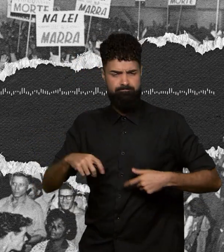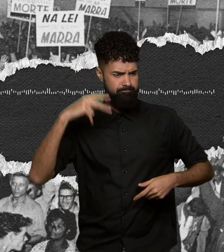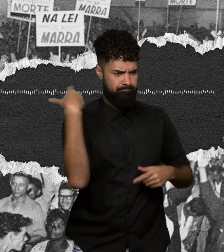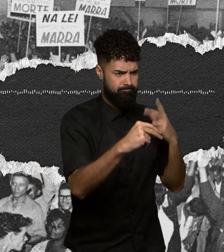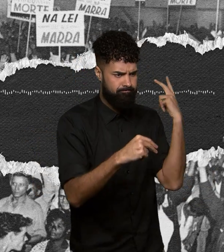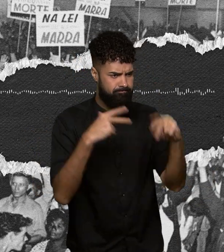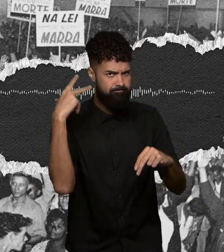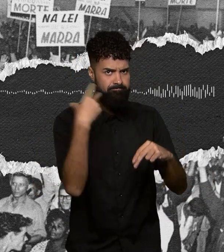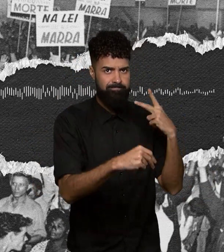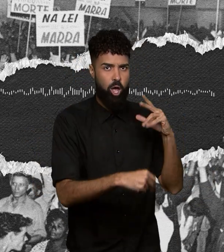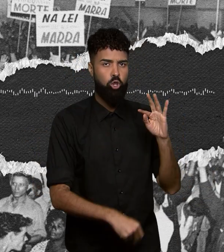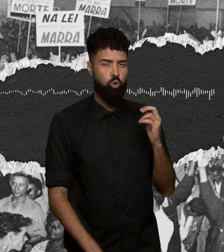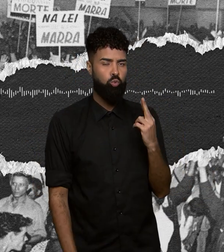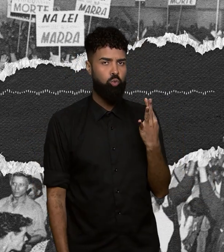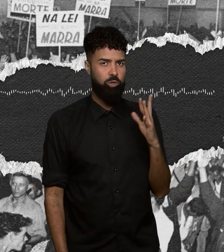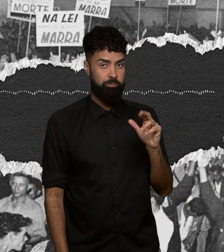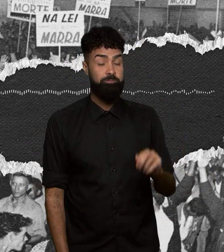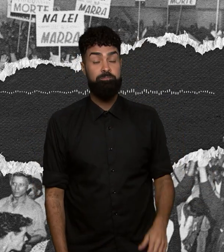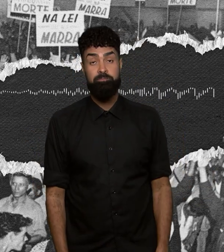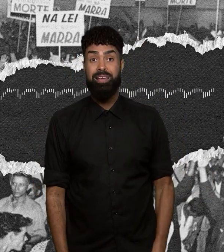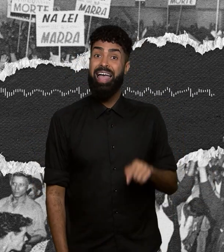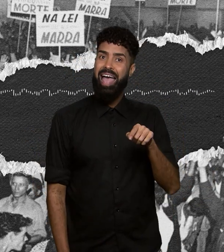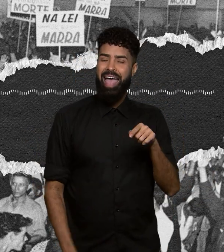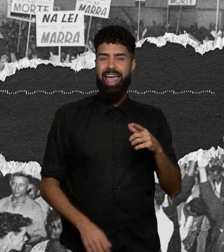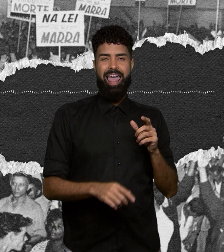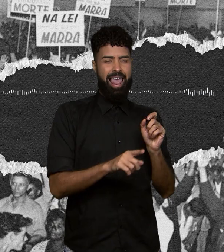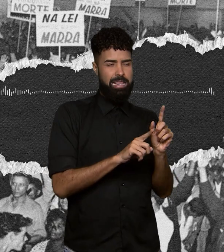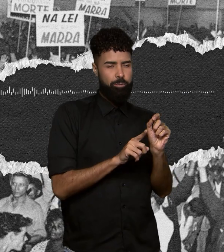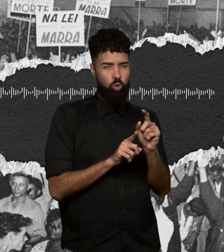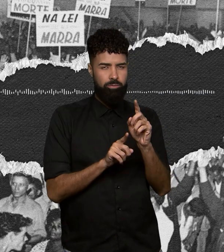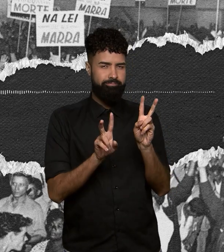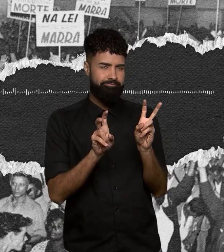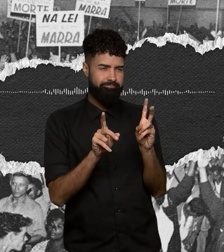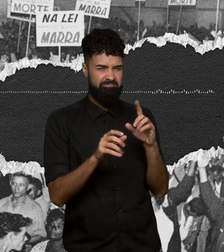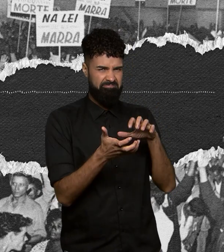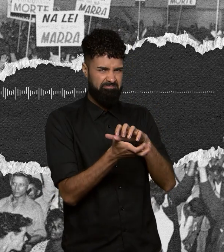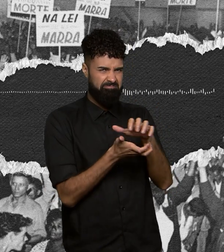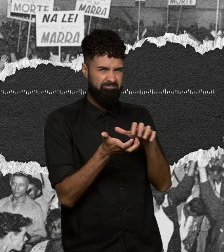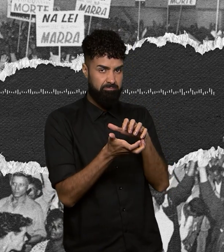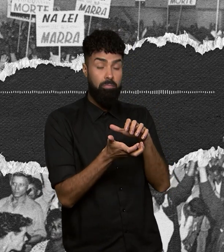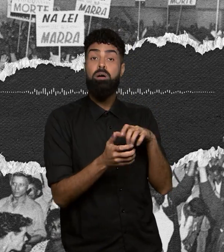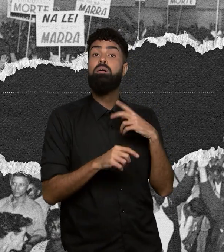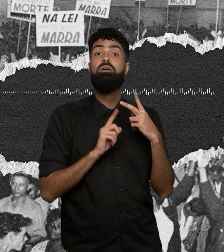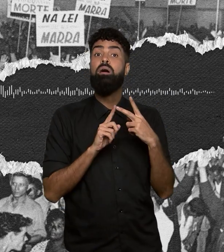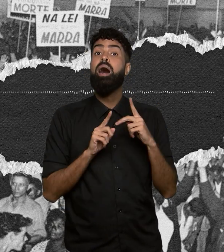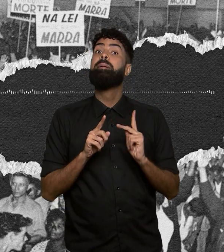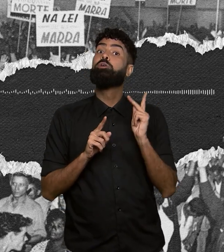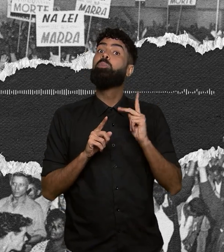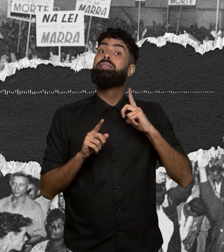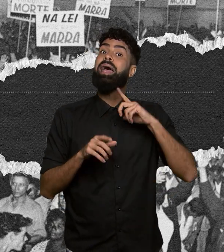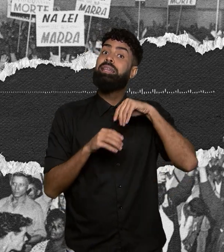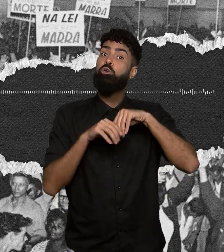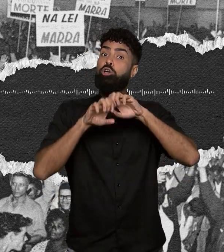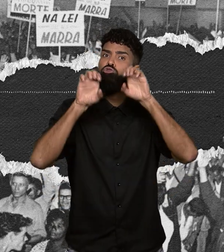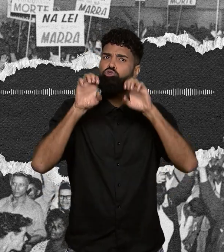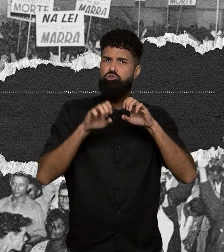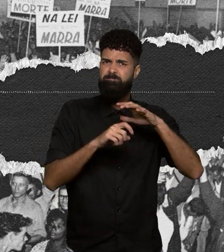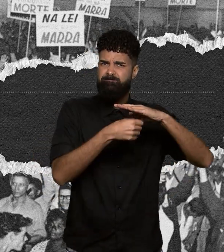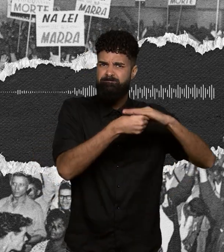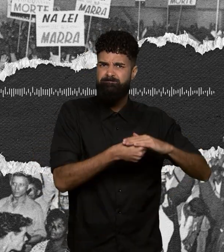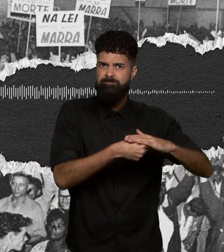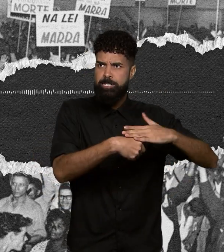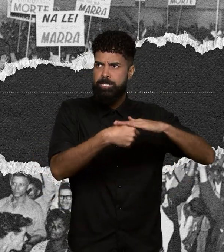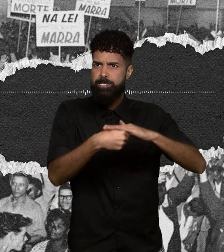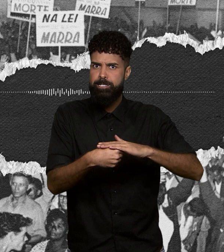tortura e depois de eliminar os ditos subversivos a Petrobras passou a contar com uma estrutura de repressão para chamar de